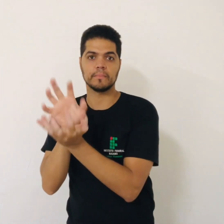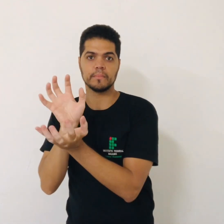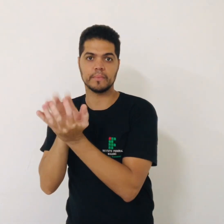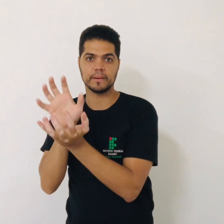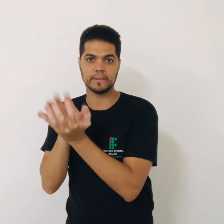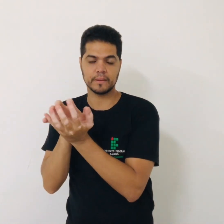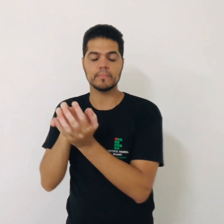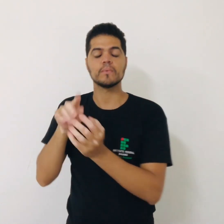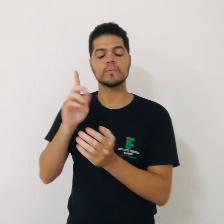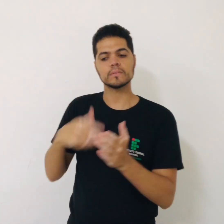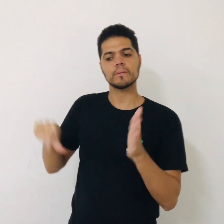Oceano Atlântico.